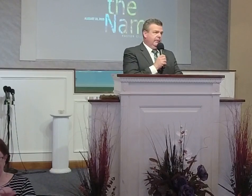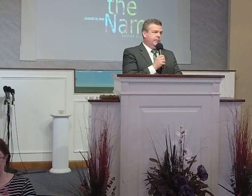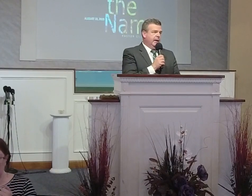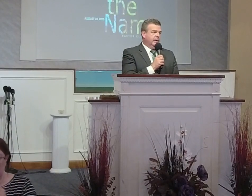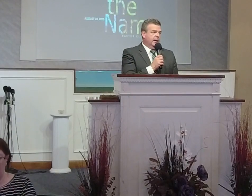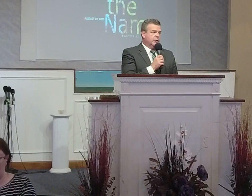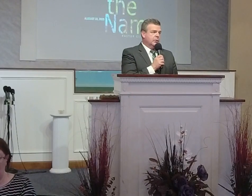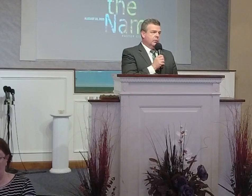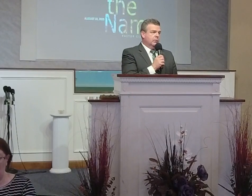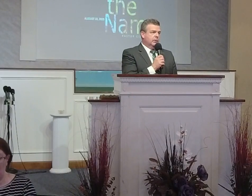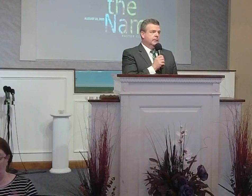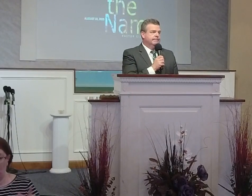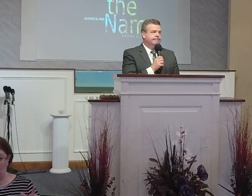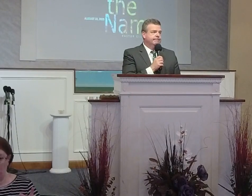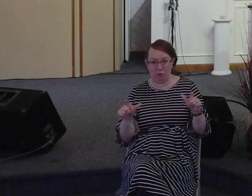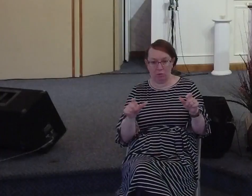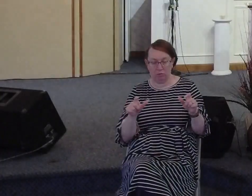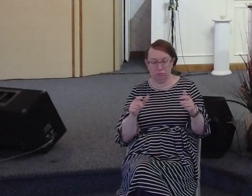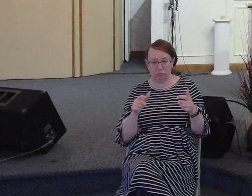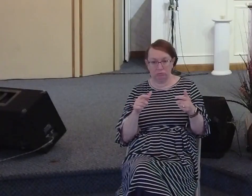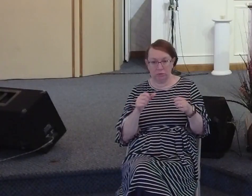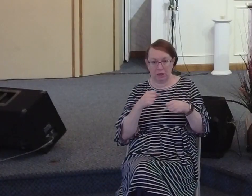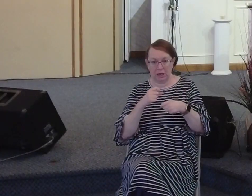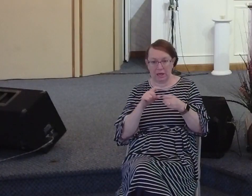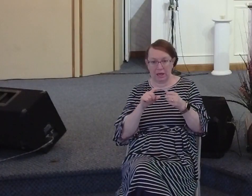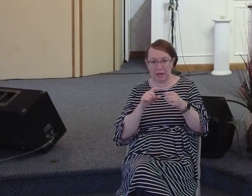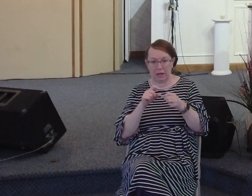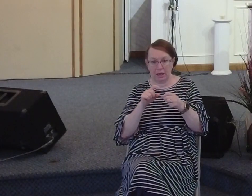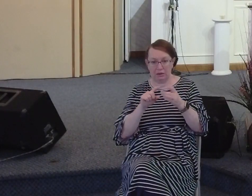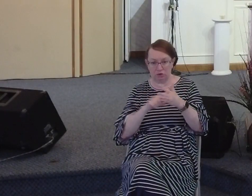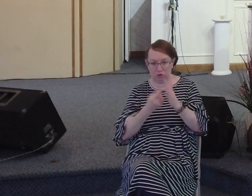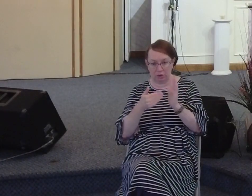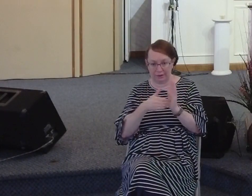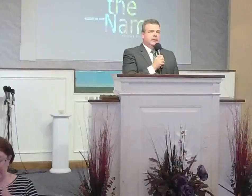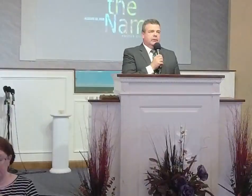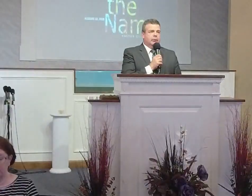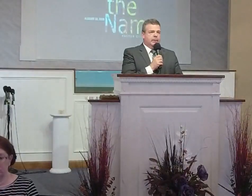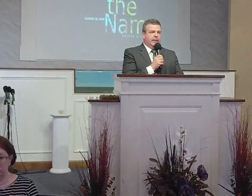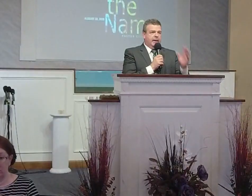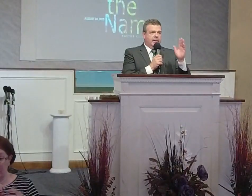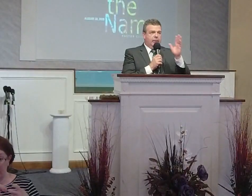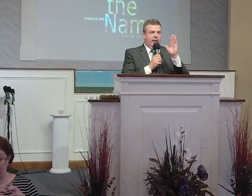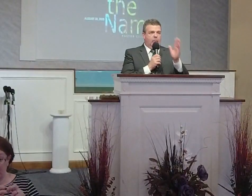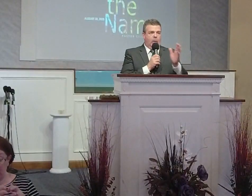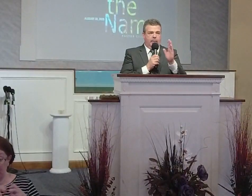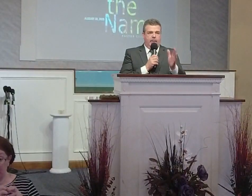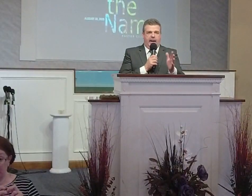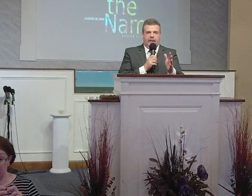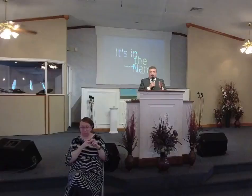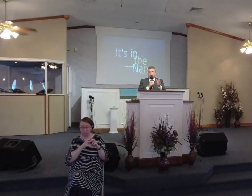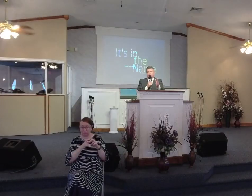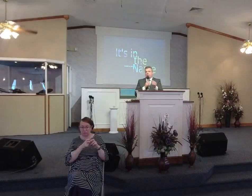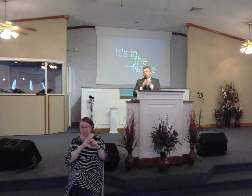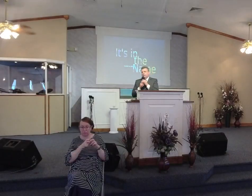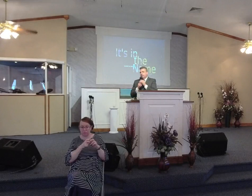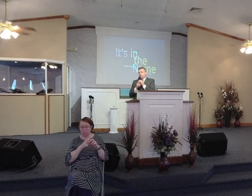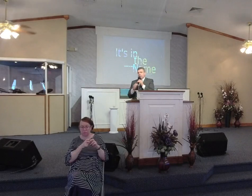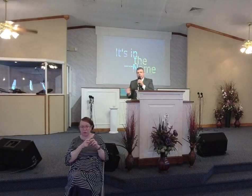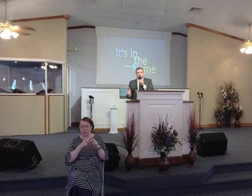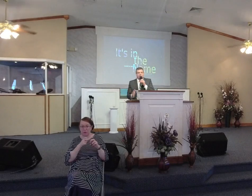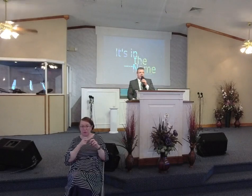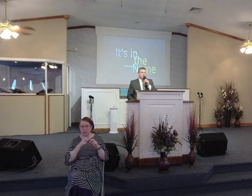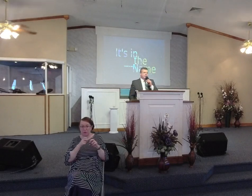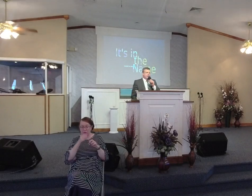tan malo que Dios decidió destruir al hombre y empezar de nuevo. Y dijo, voy a arreglar este problema. Para dar un ejemplo